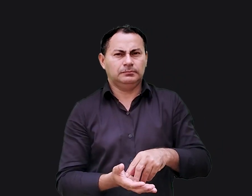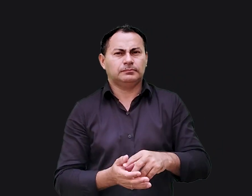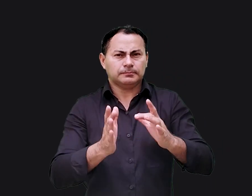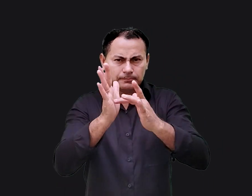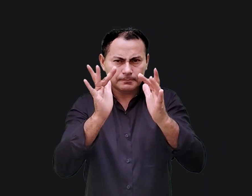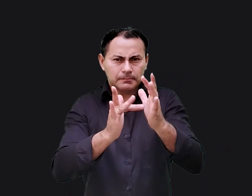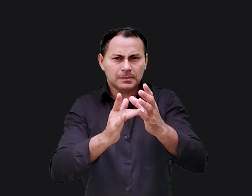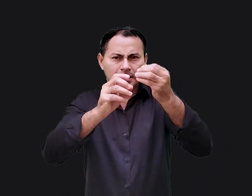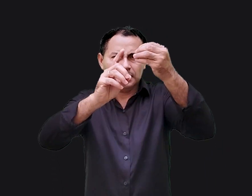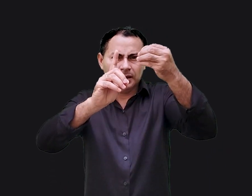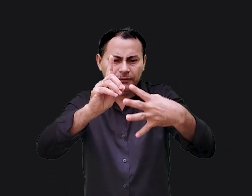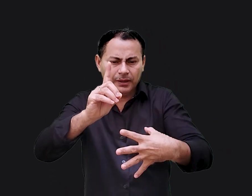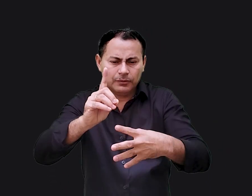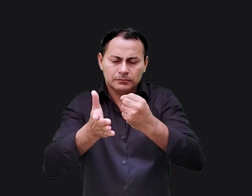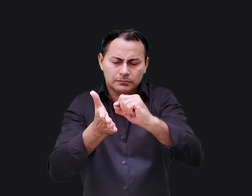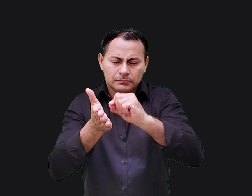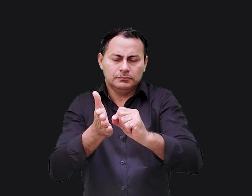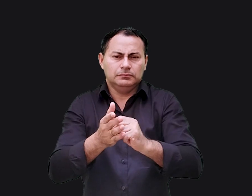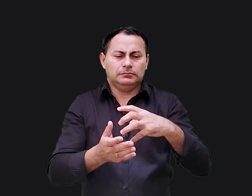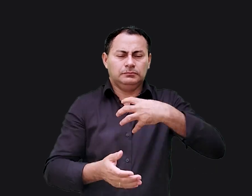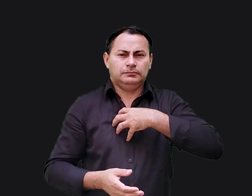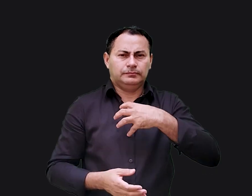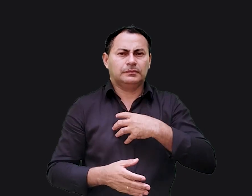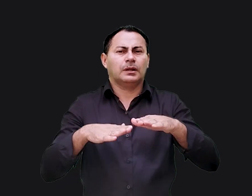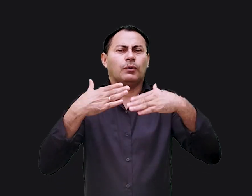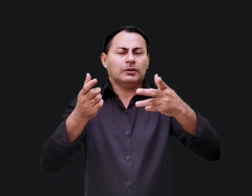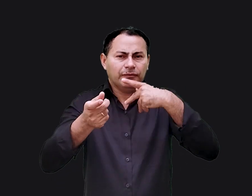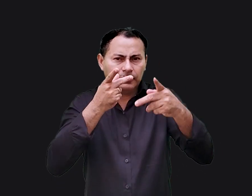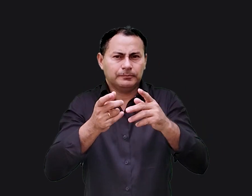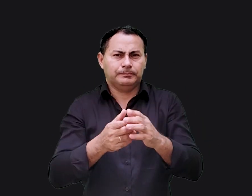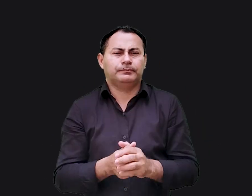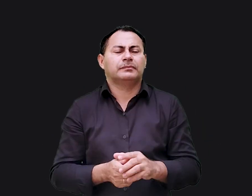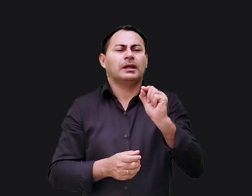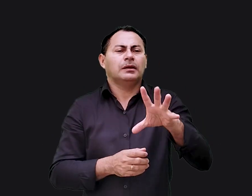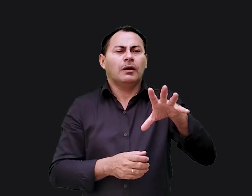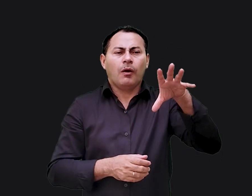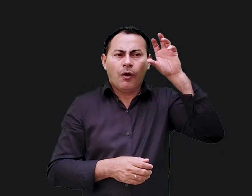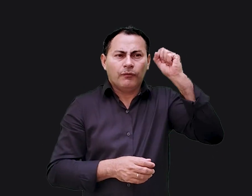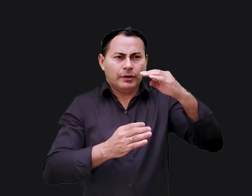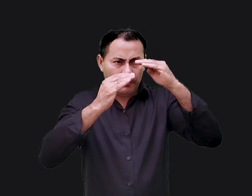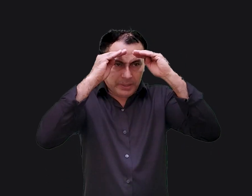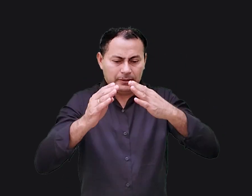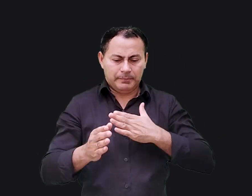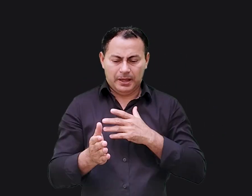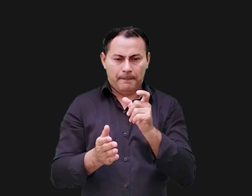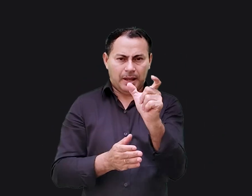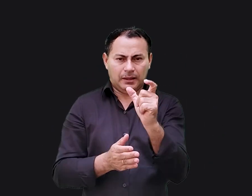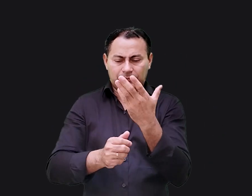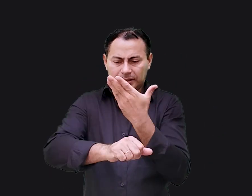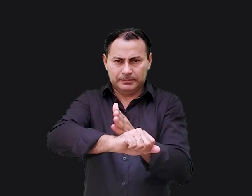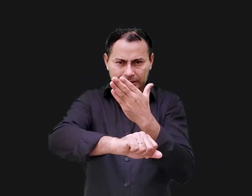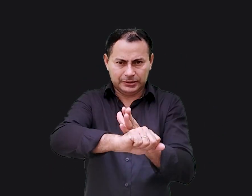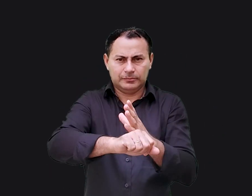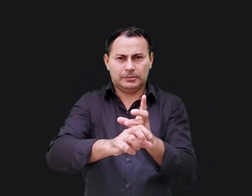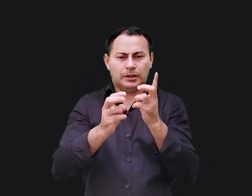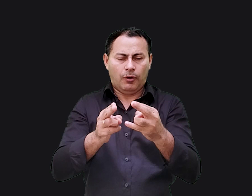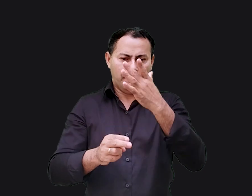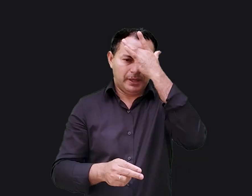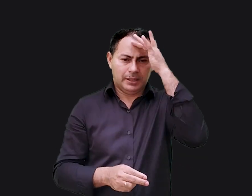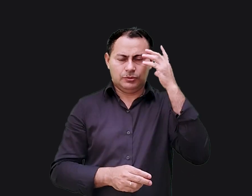estabilidade. Jesus descreveu esse mesmo tipo de estabilidade quando disse: "Quem ouve as minhas palavras e as pratica é como um